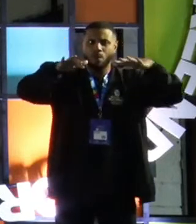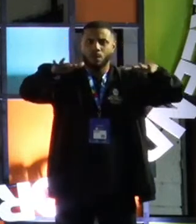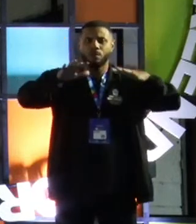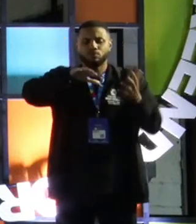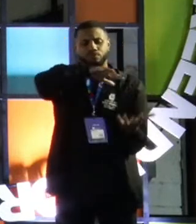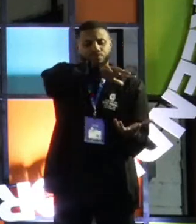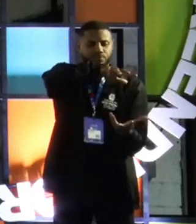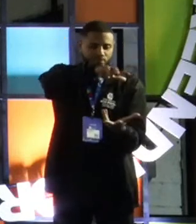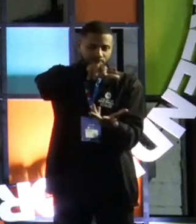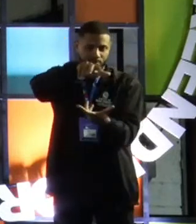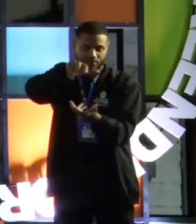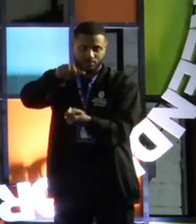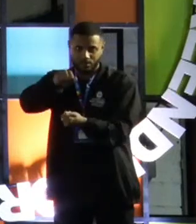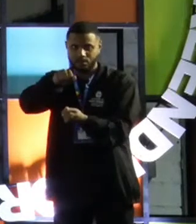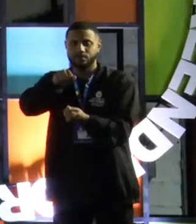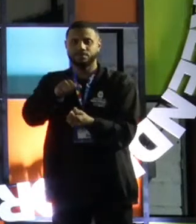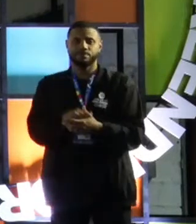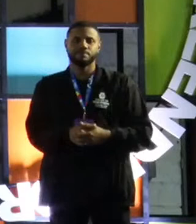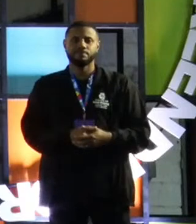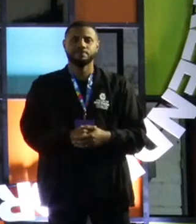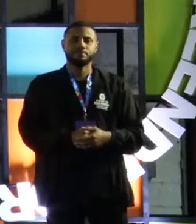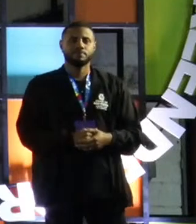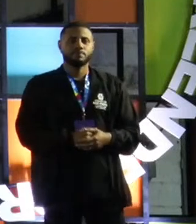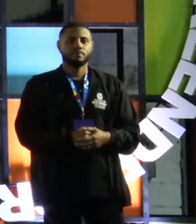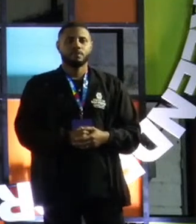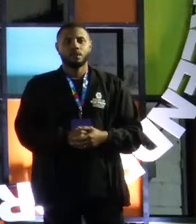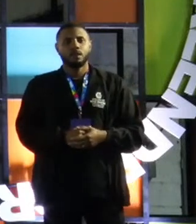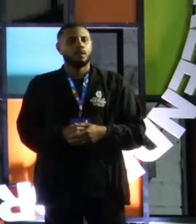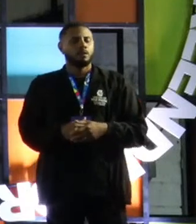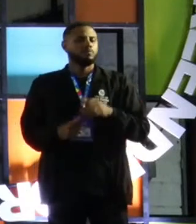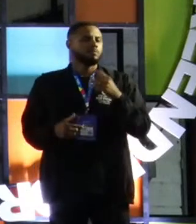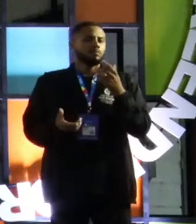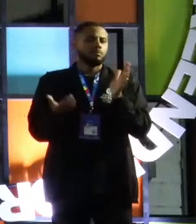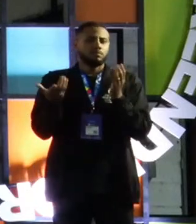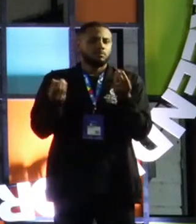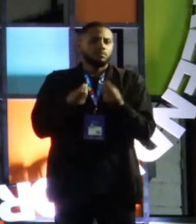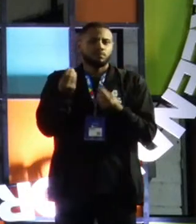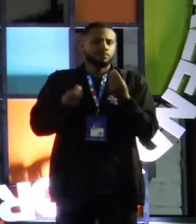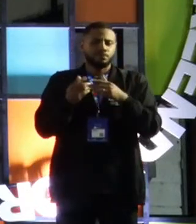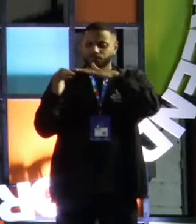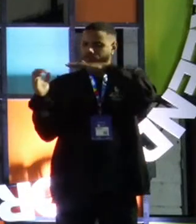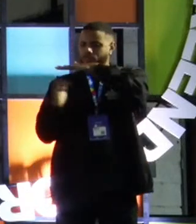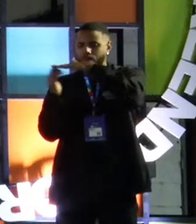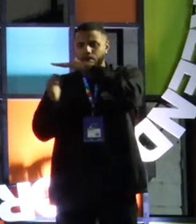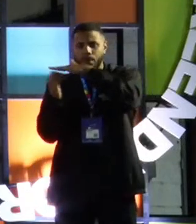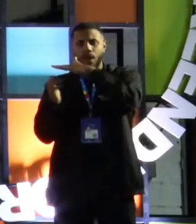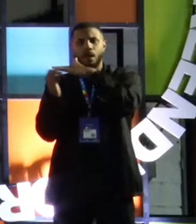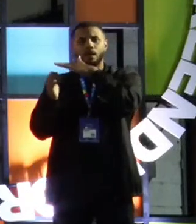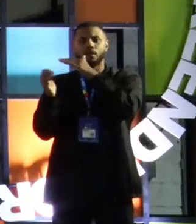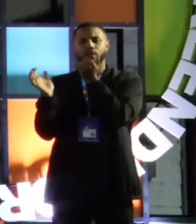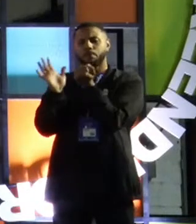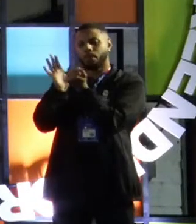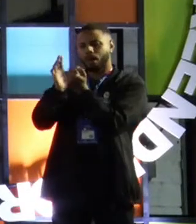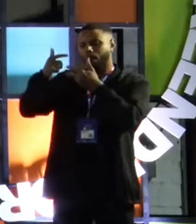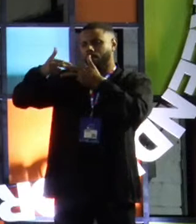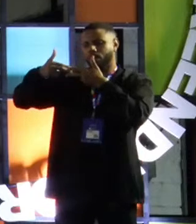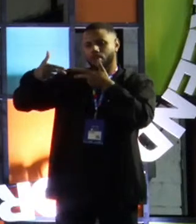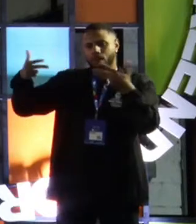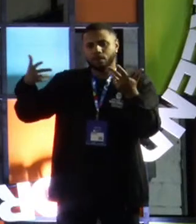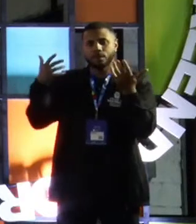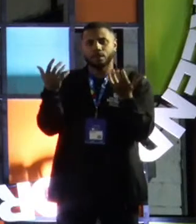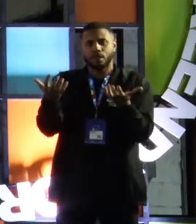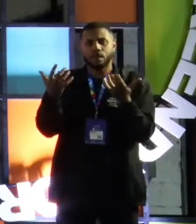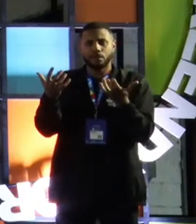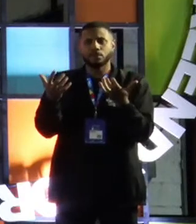nível mundial, não só a nível Brasil. Mas por que as marcas elas buscam parcerias com esses